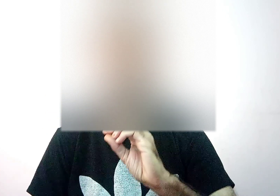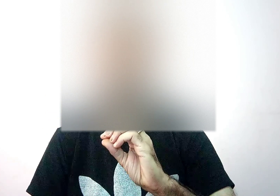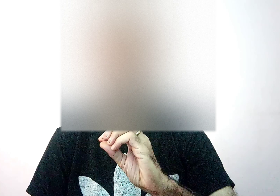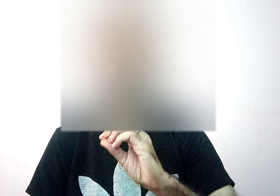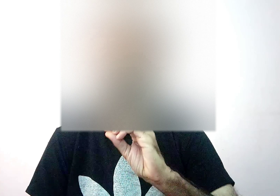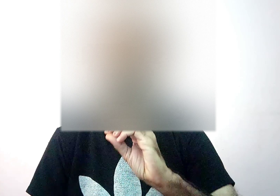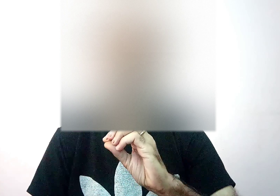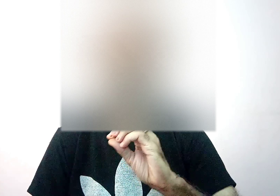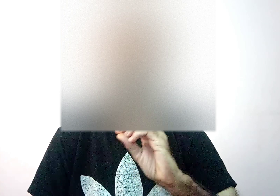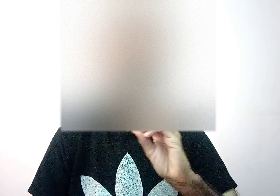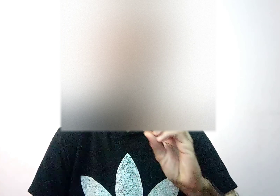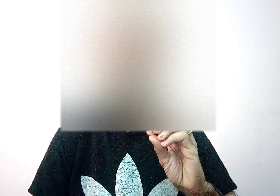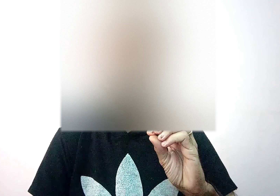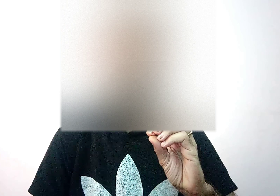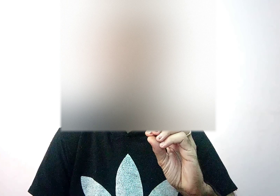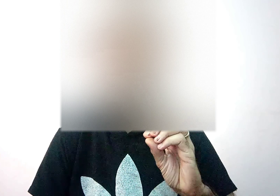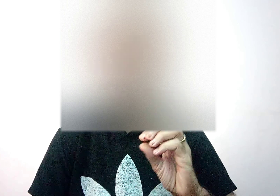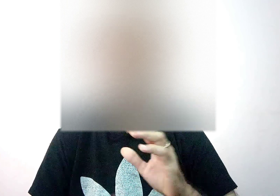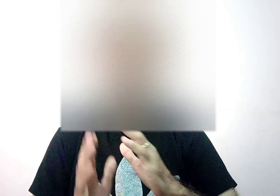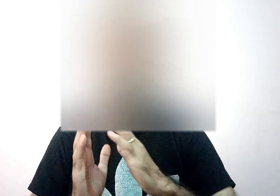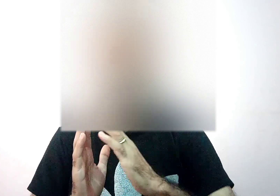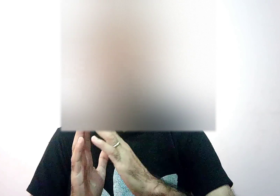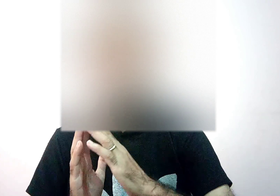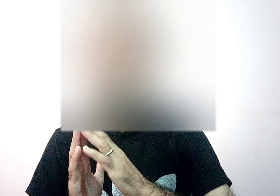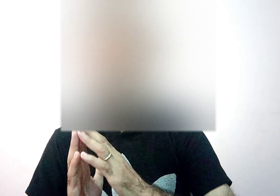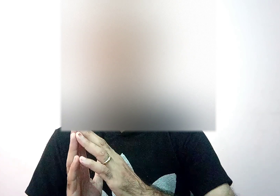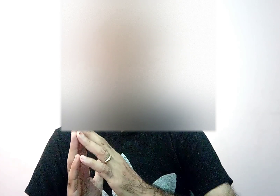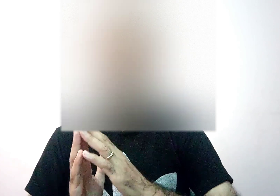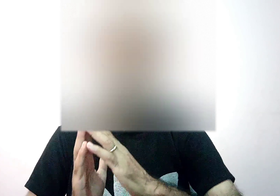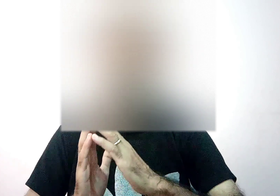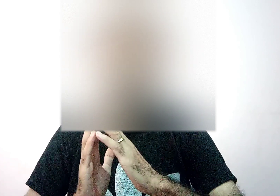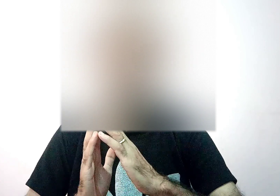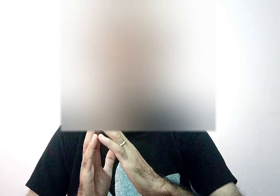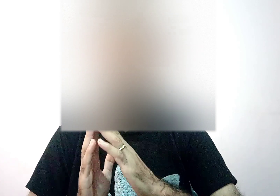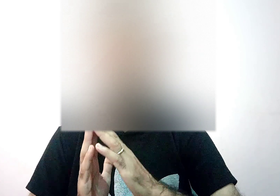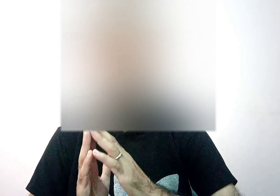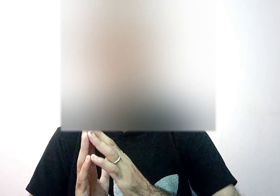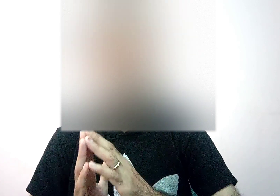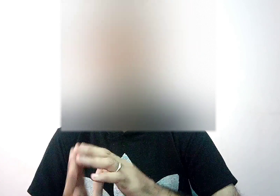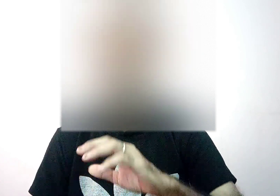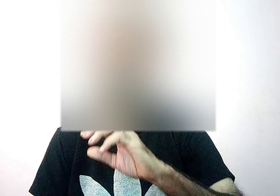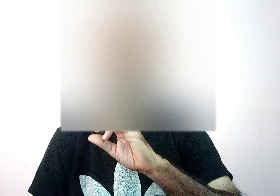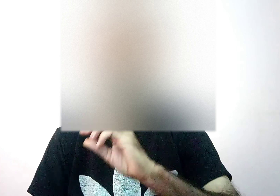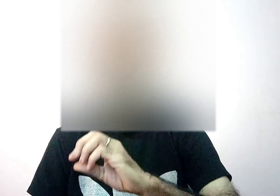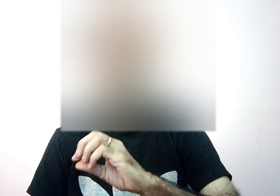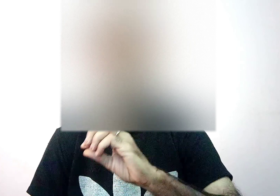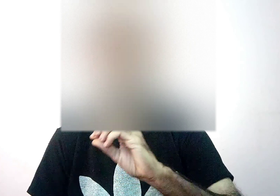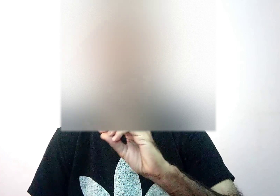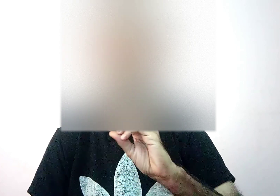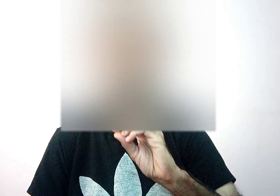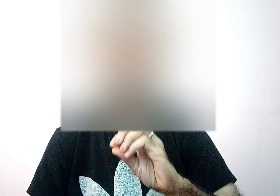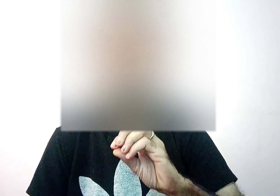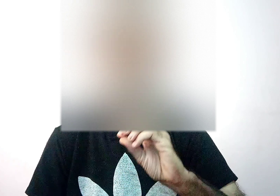جدا خلال الايام اللي فاتت. الحكومة الأثيوبية أخذت إجراءات شديدة جدا، منها إرسال قوات عسكرية